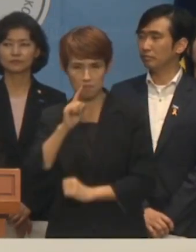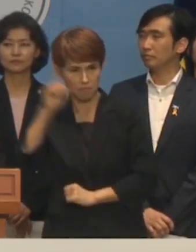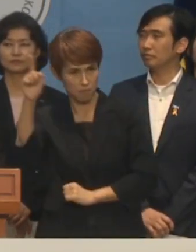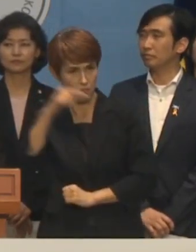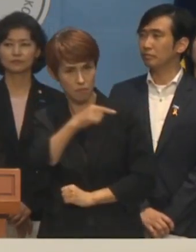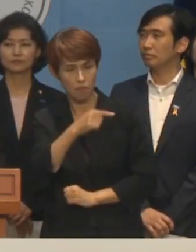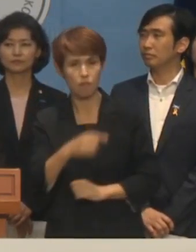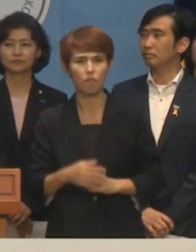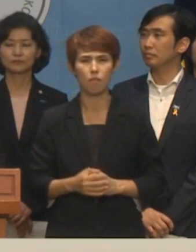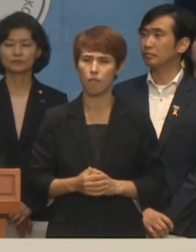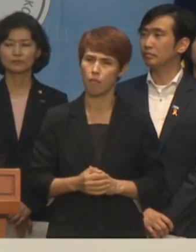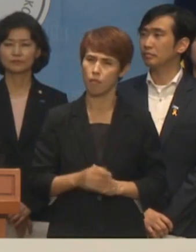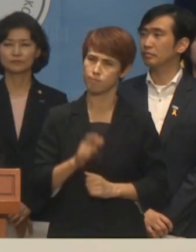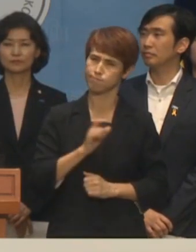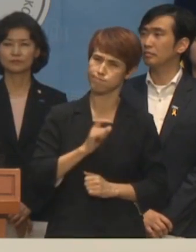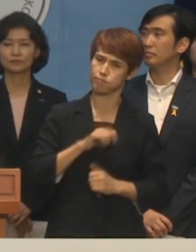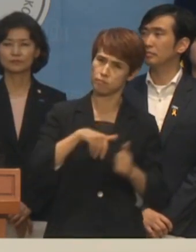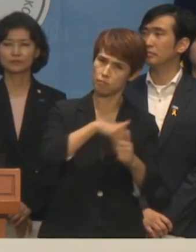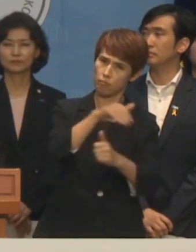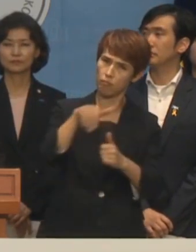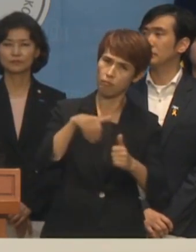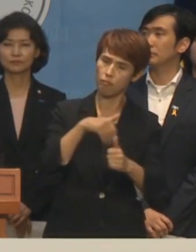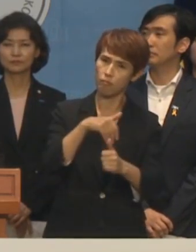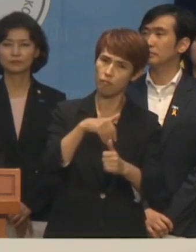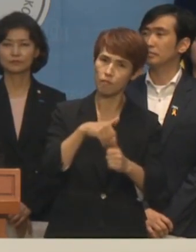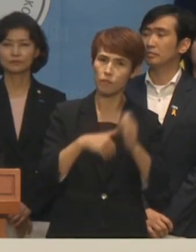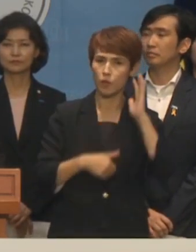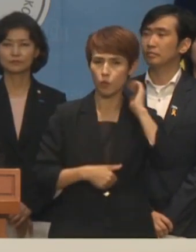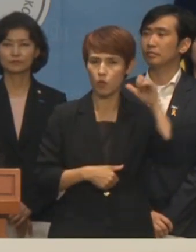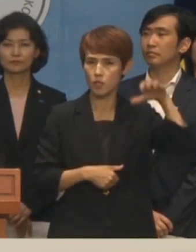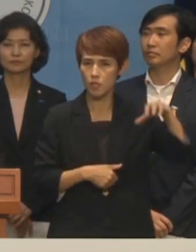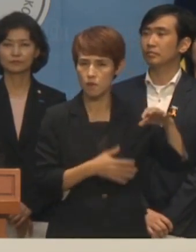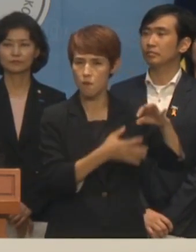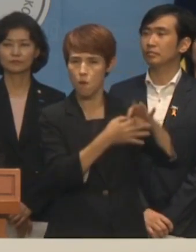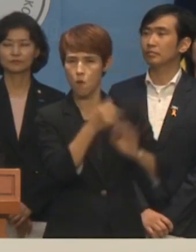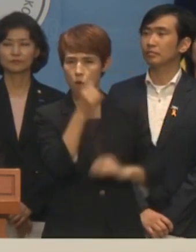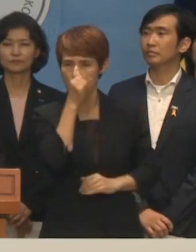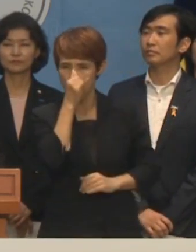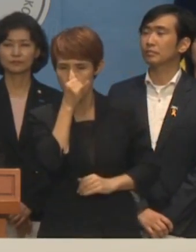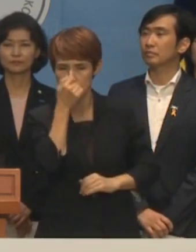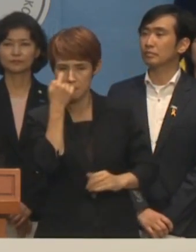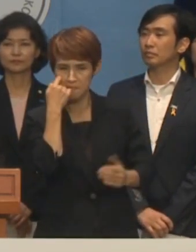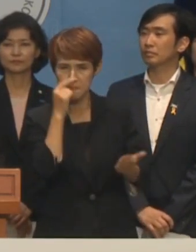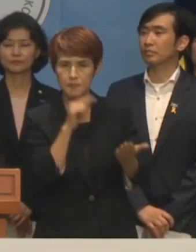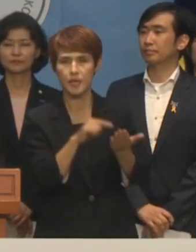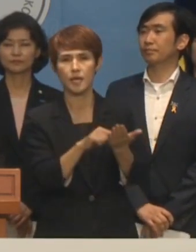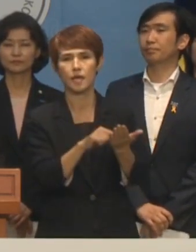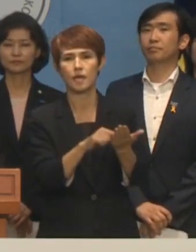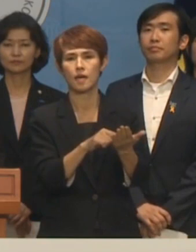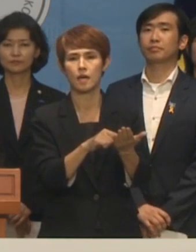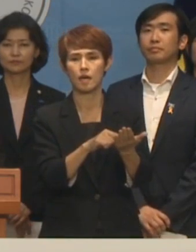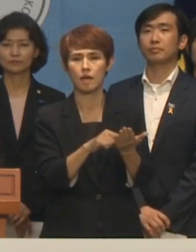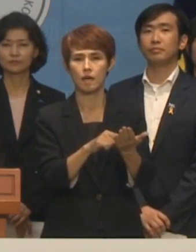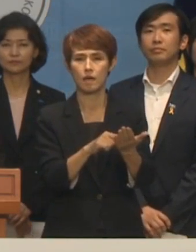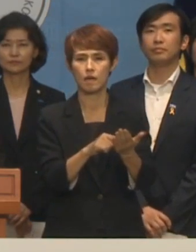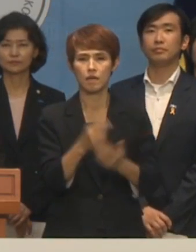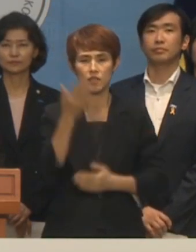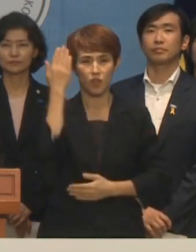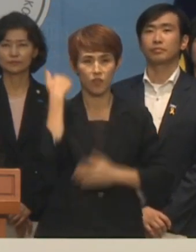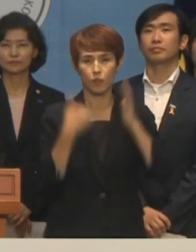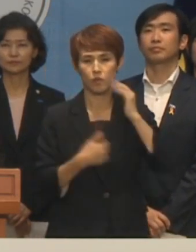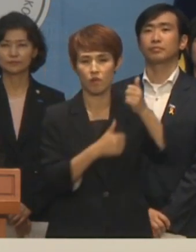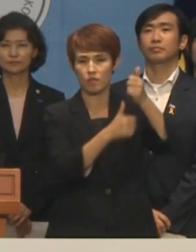이어진 석연찮은 과정에서 공통적으로 대통령실이 개입했다는 정황 증거가 발견되고 있다. 이시원 전